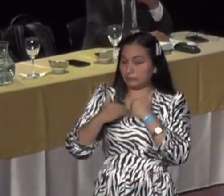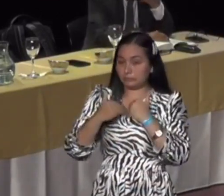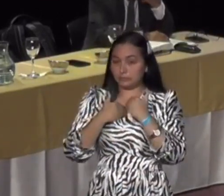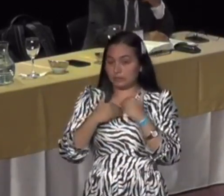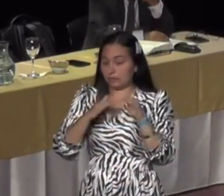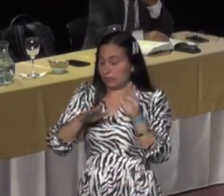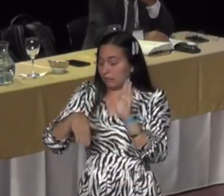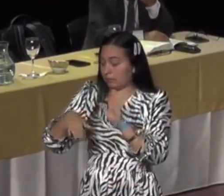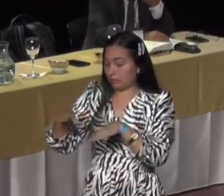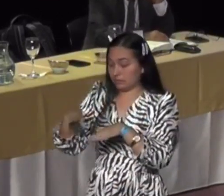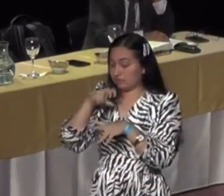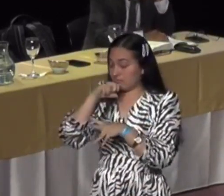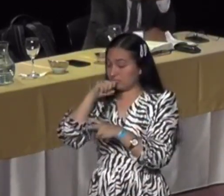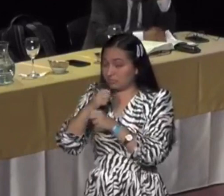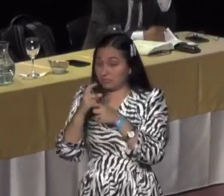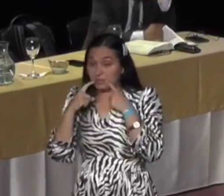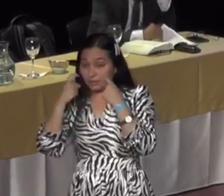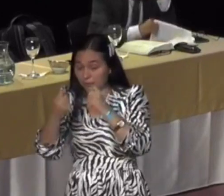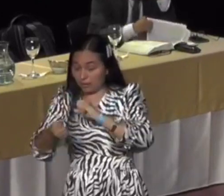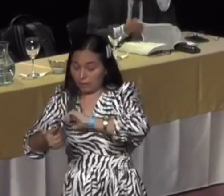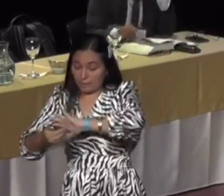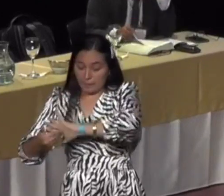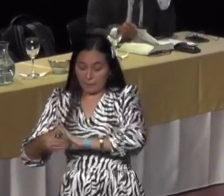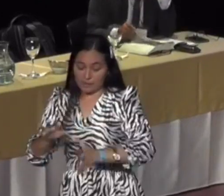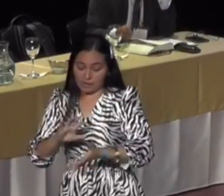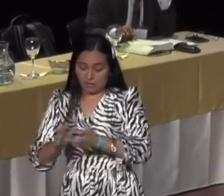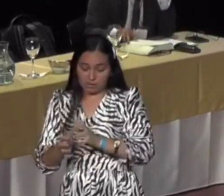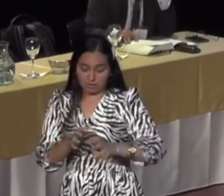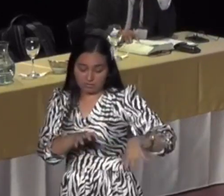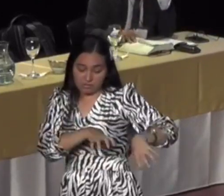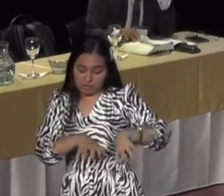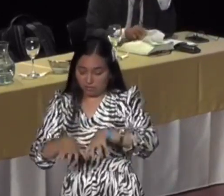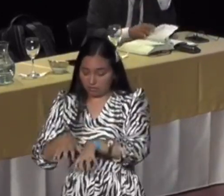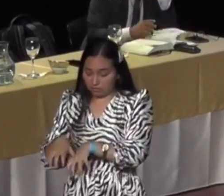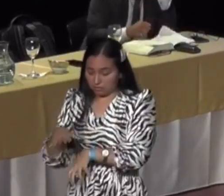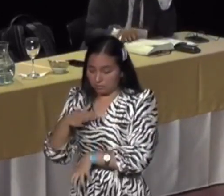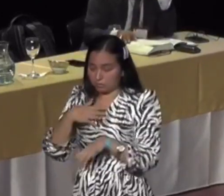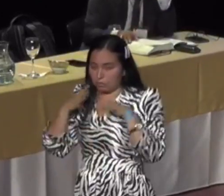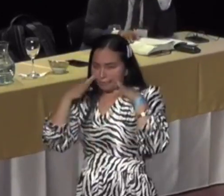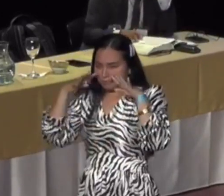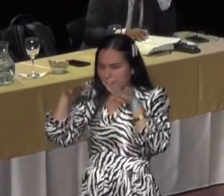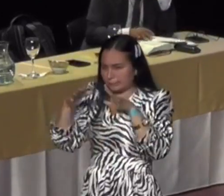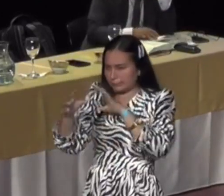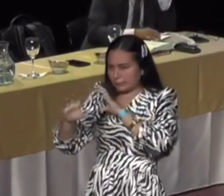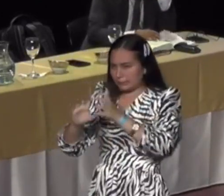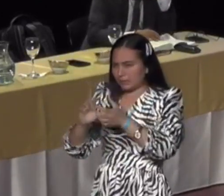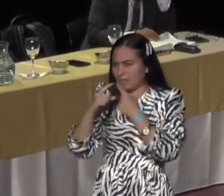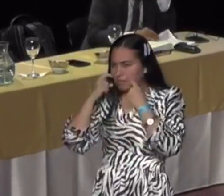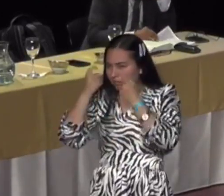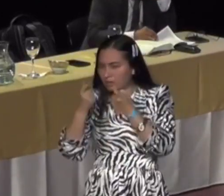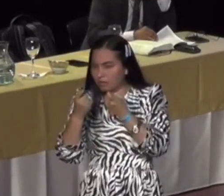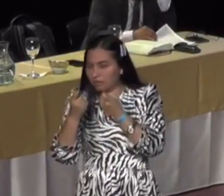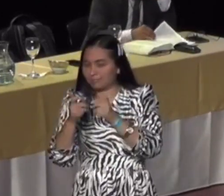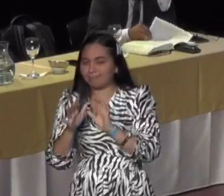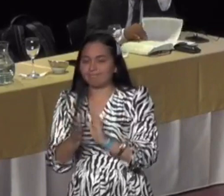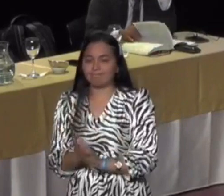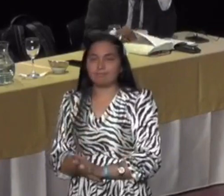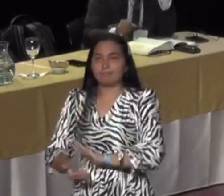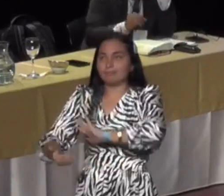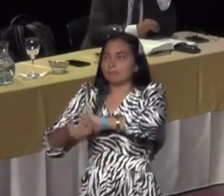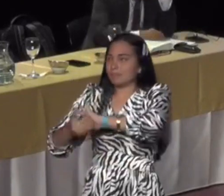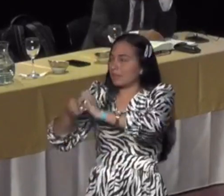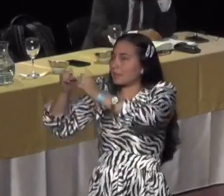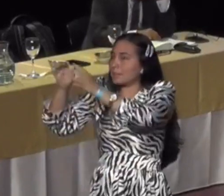la unción. El pecado inmoral te va a quitar oportunidades. José enfrentó toda